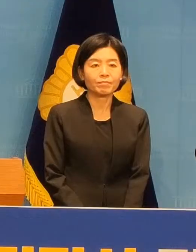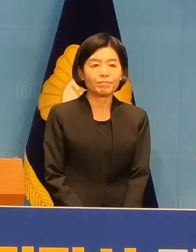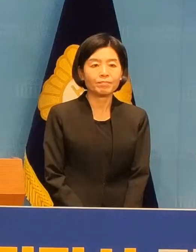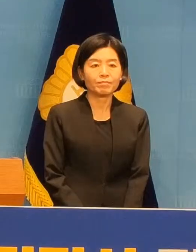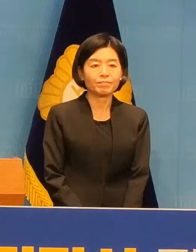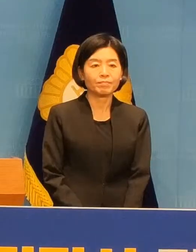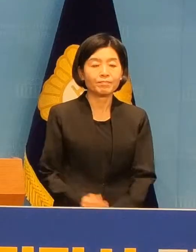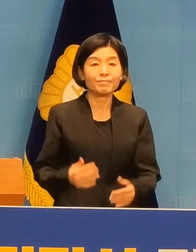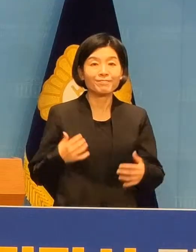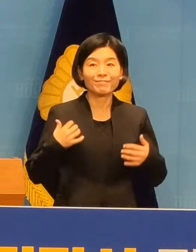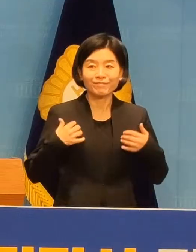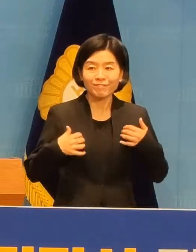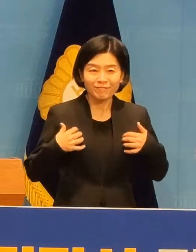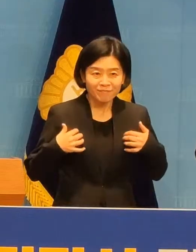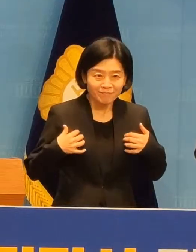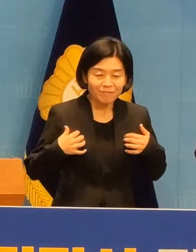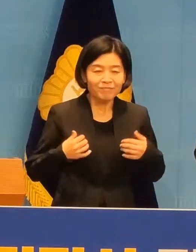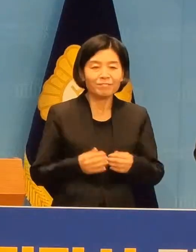네, 반갑습니다.